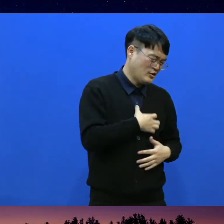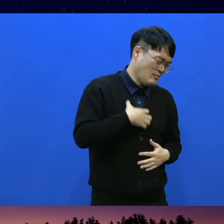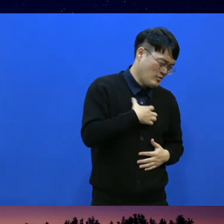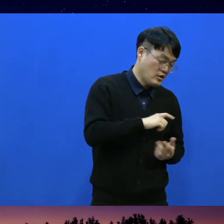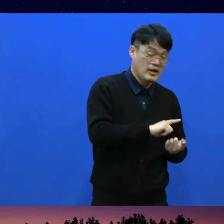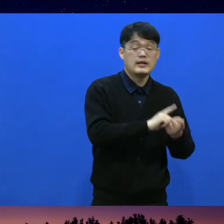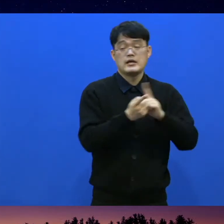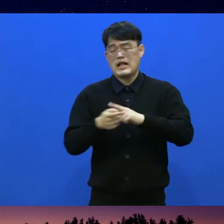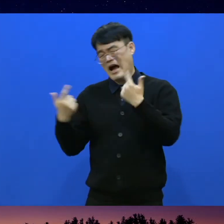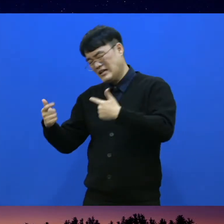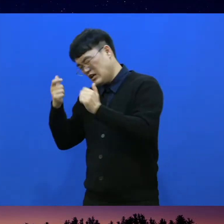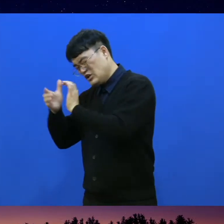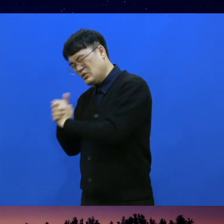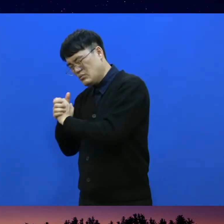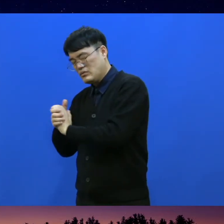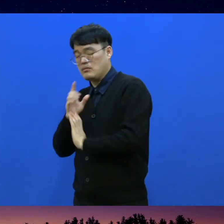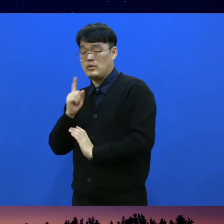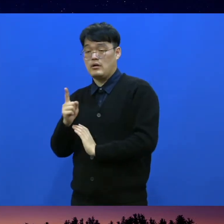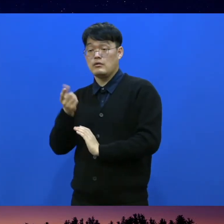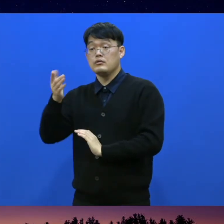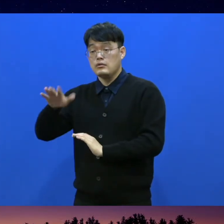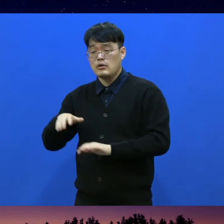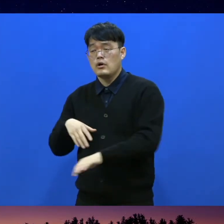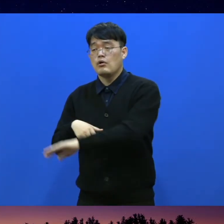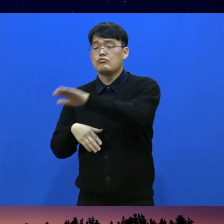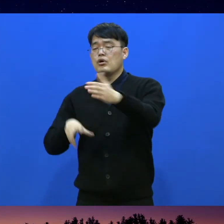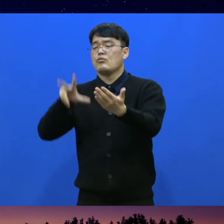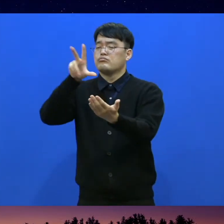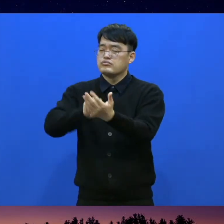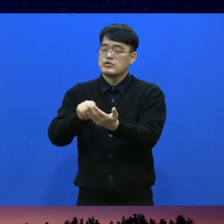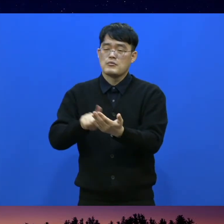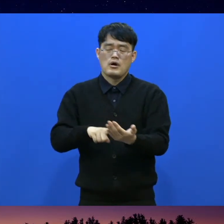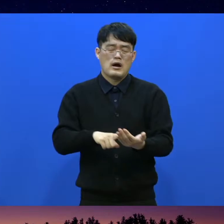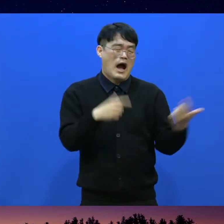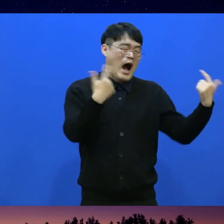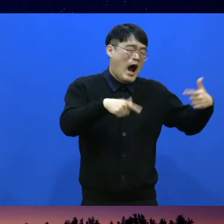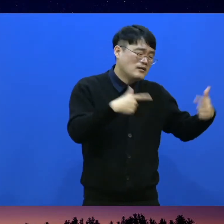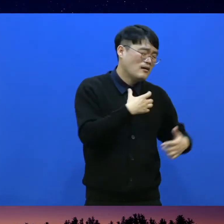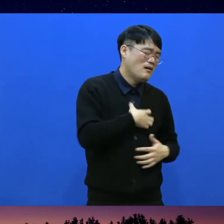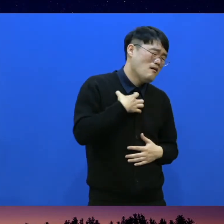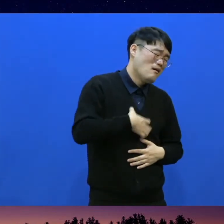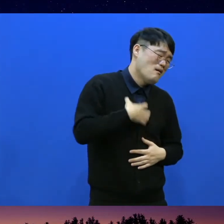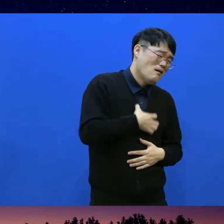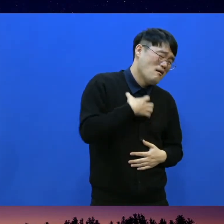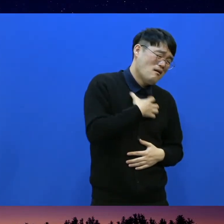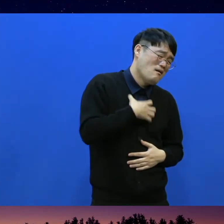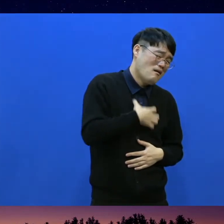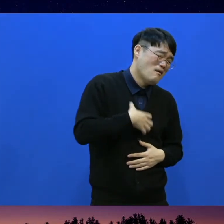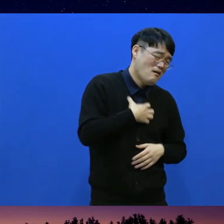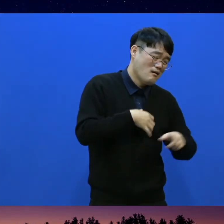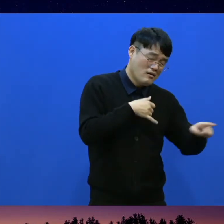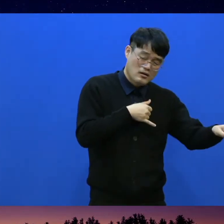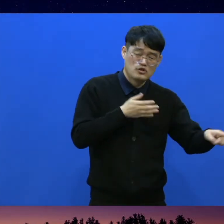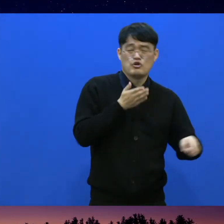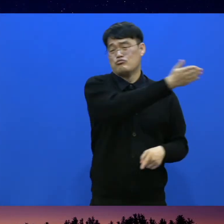항상 염려하고 항상 기도하지 않아요. 염려는 너무 전문적으로